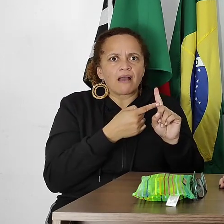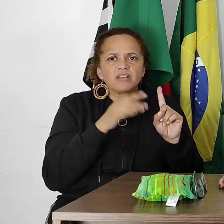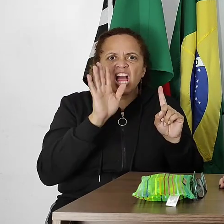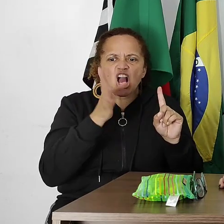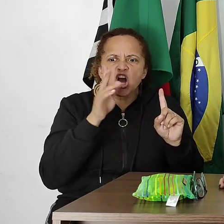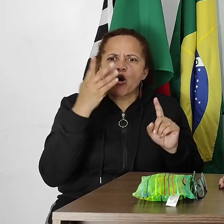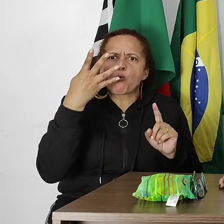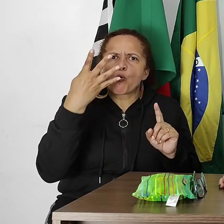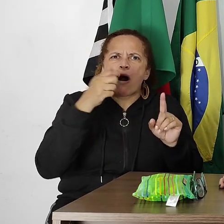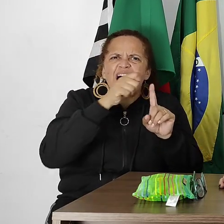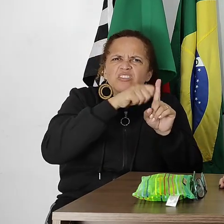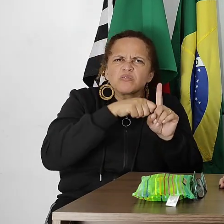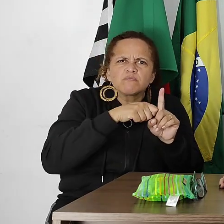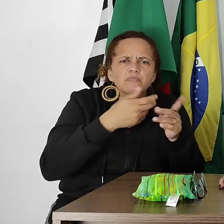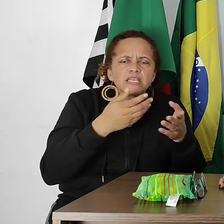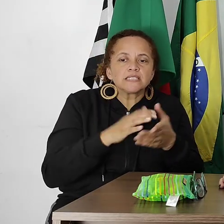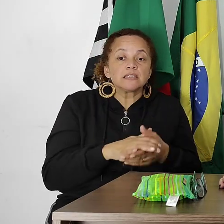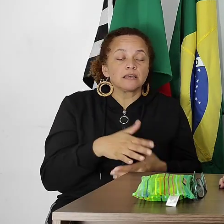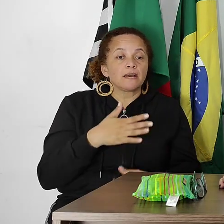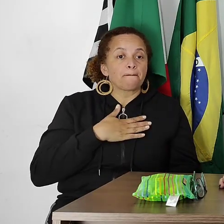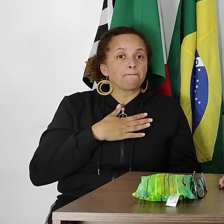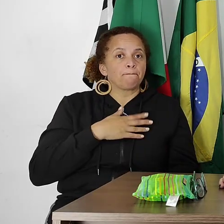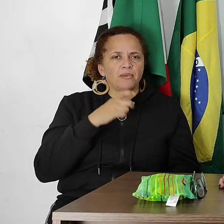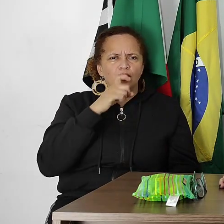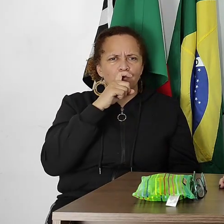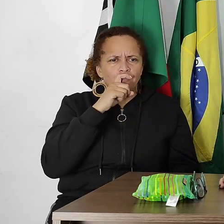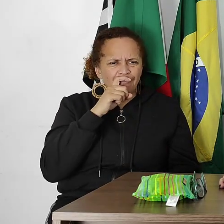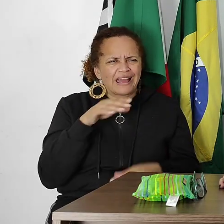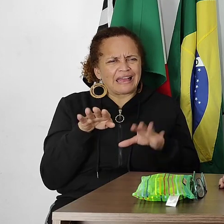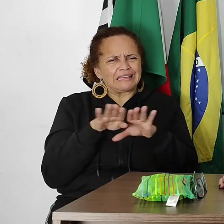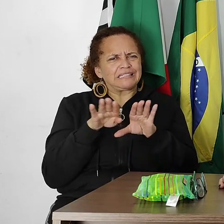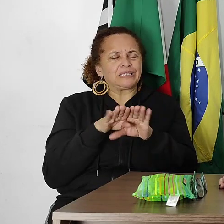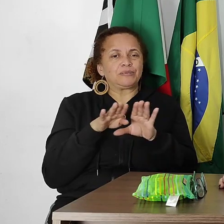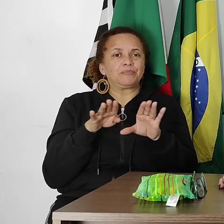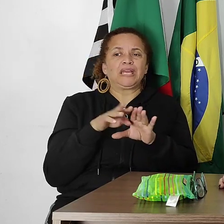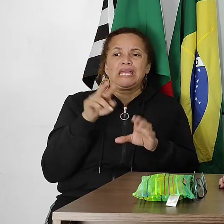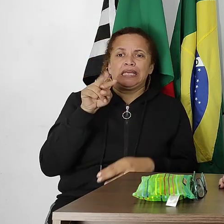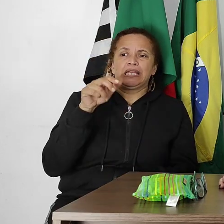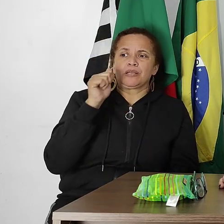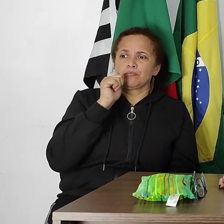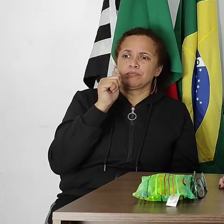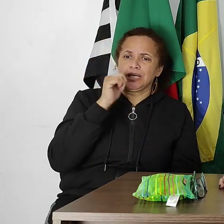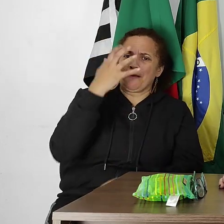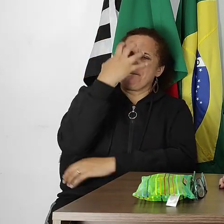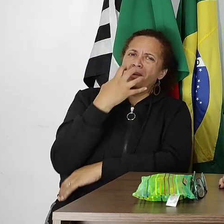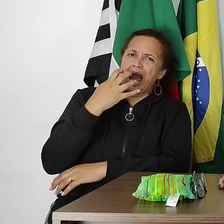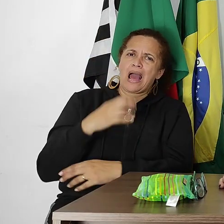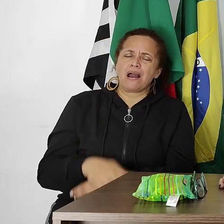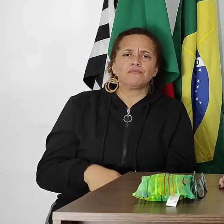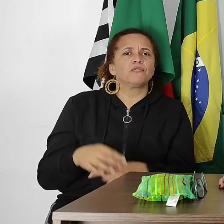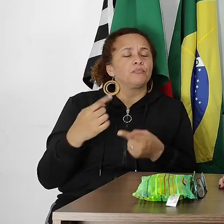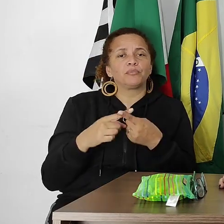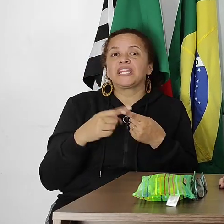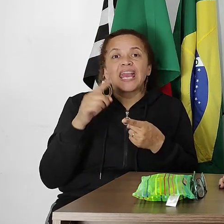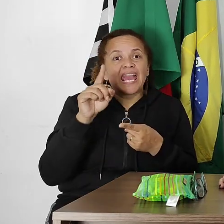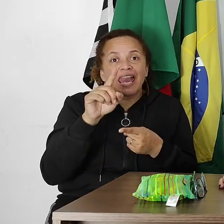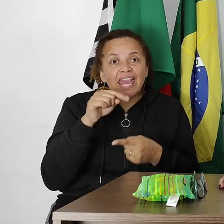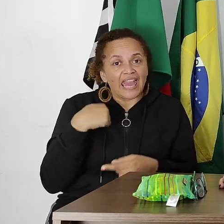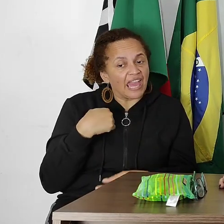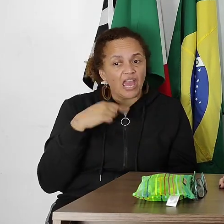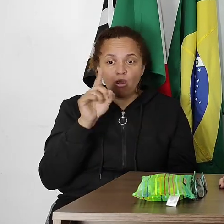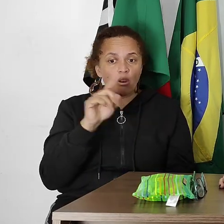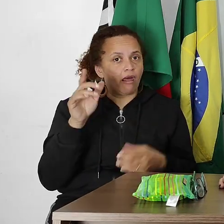ficaram muito furiosos comigo, também com razão, né? E aí, meu pai, nossa, aquela época lá, ele ficou